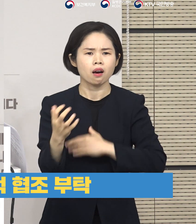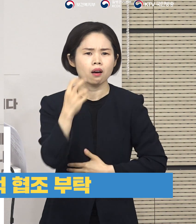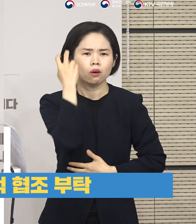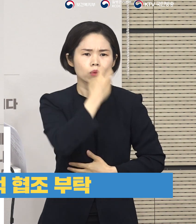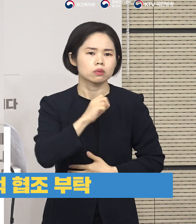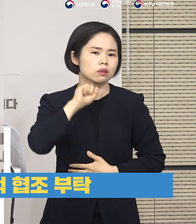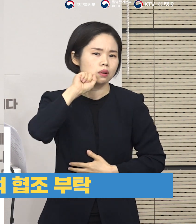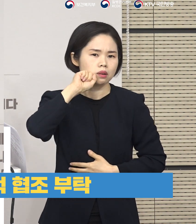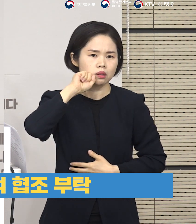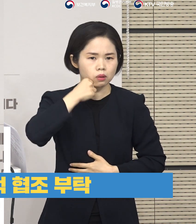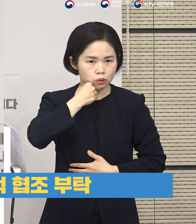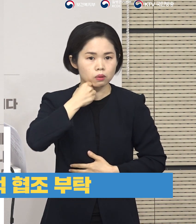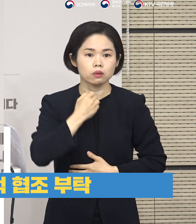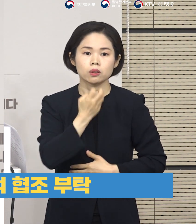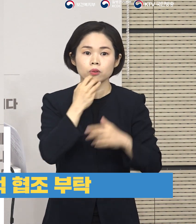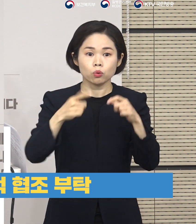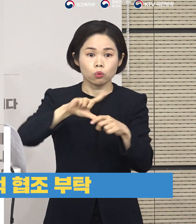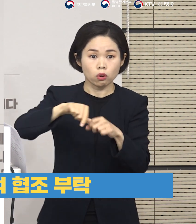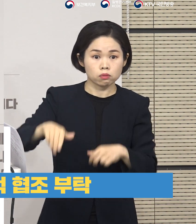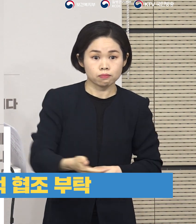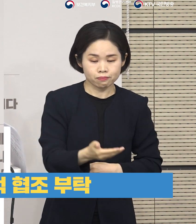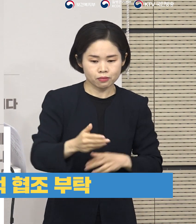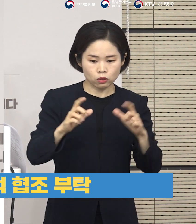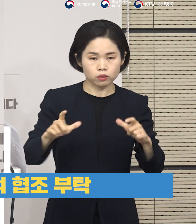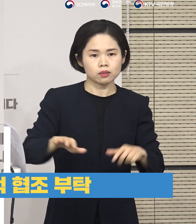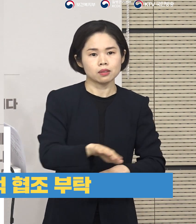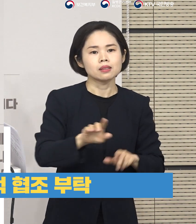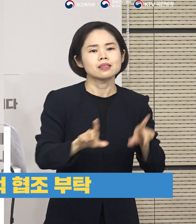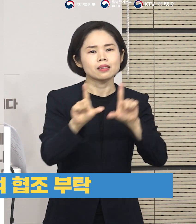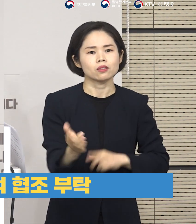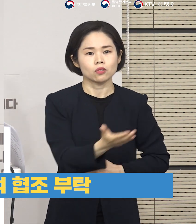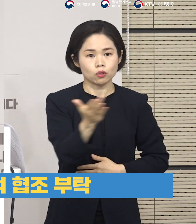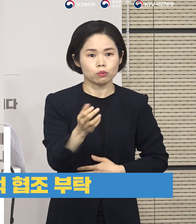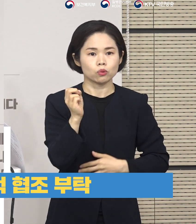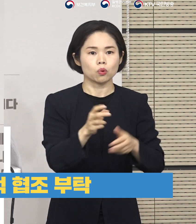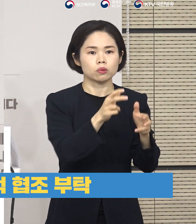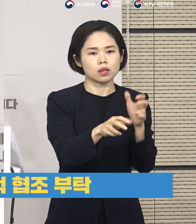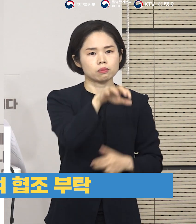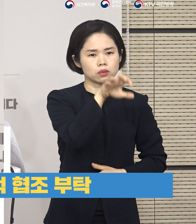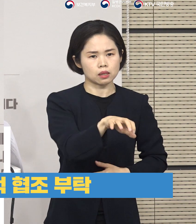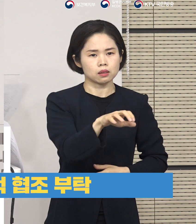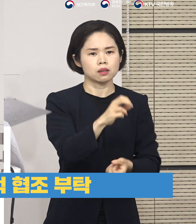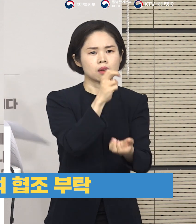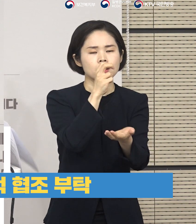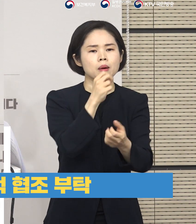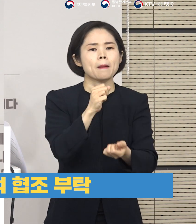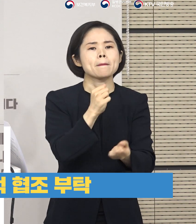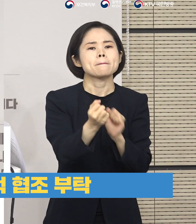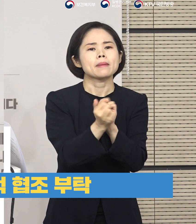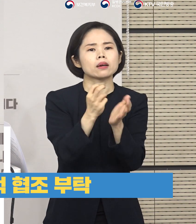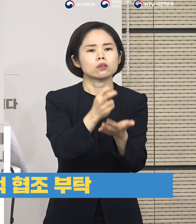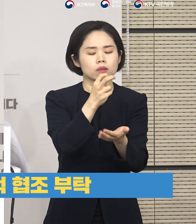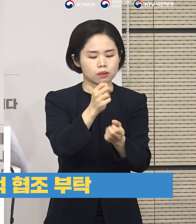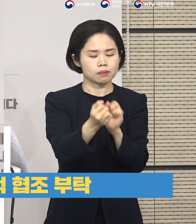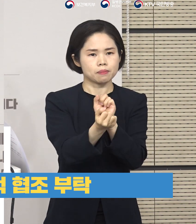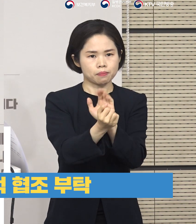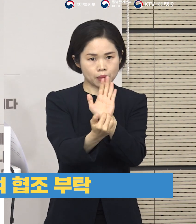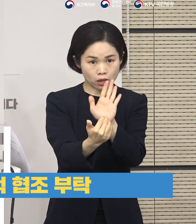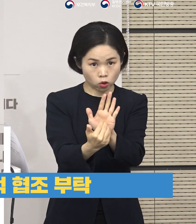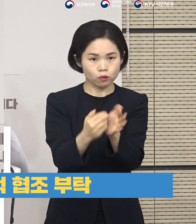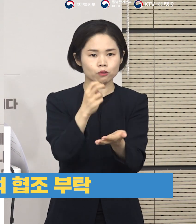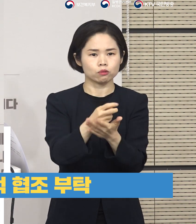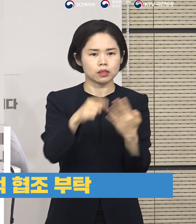것은 현실적으로 어려운 일입니다. 수도권 주민들과 사업장의 자발적인